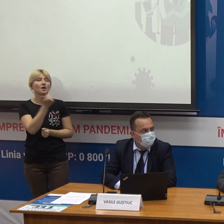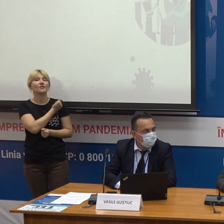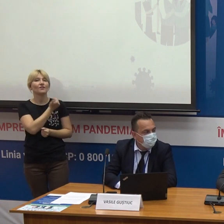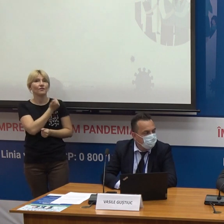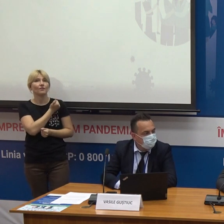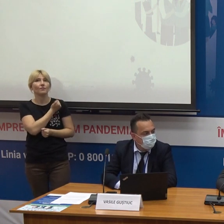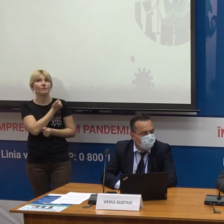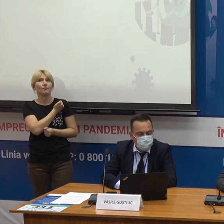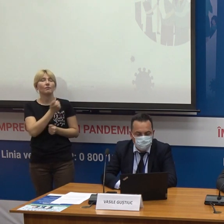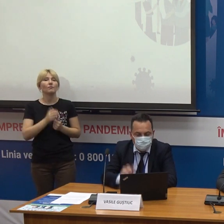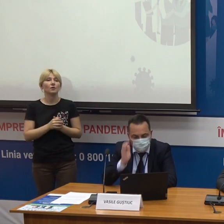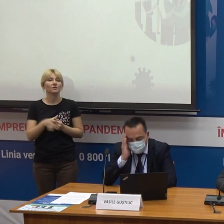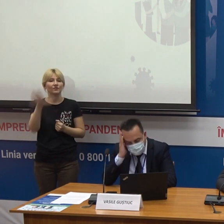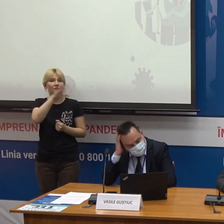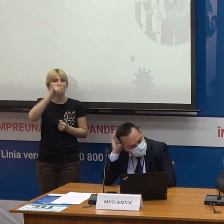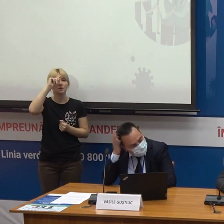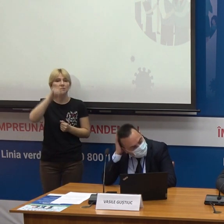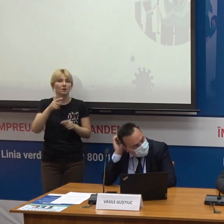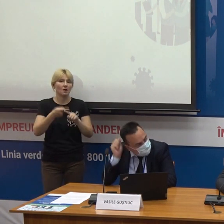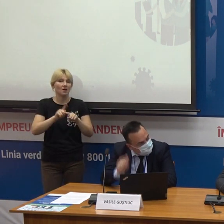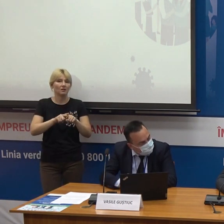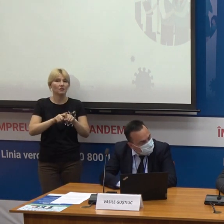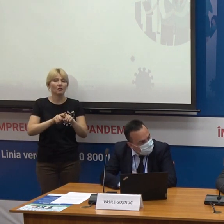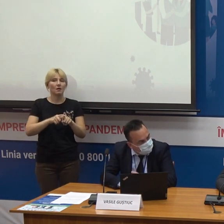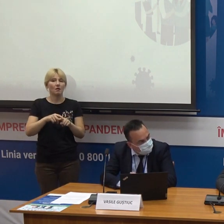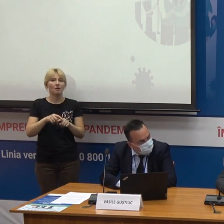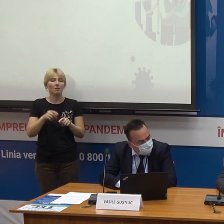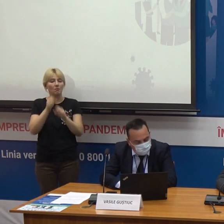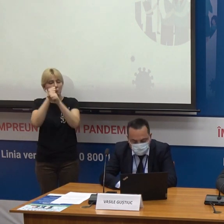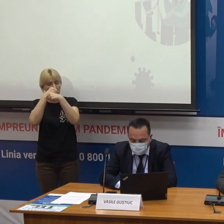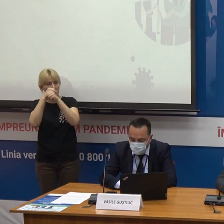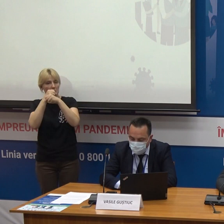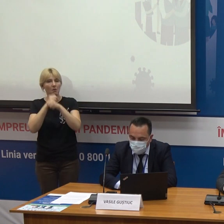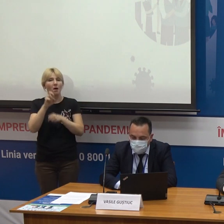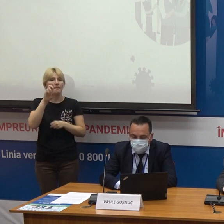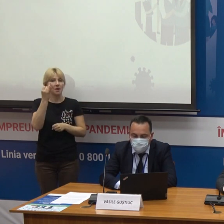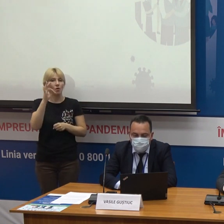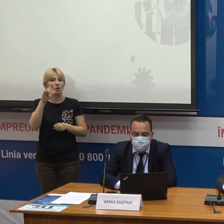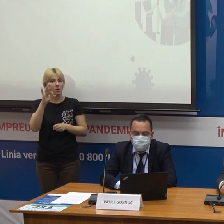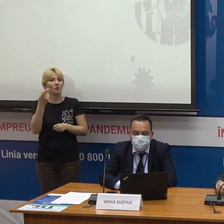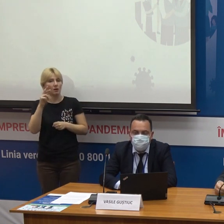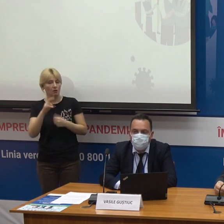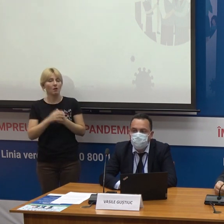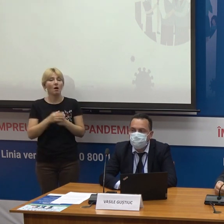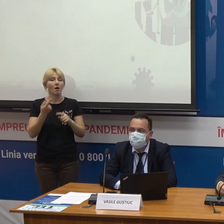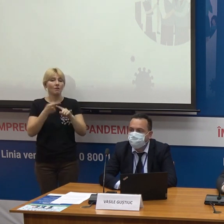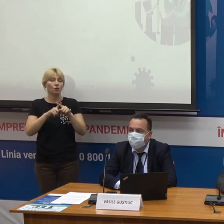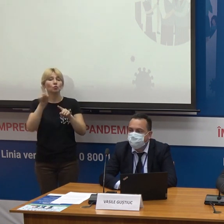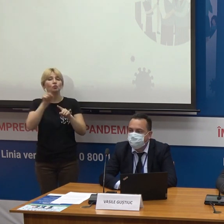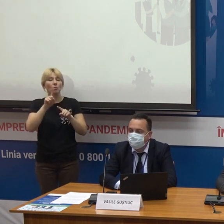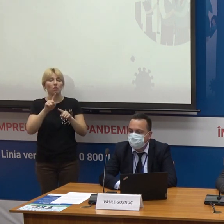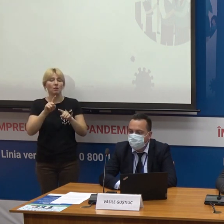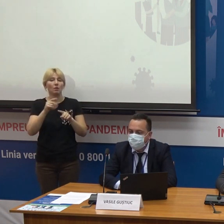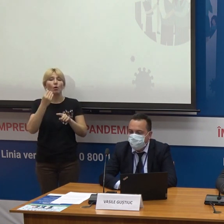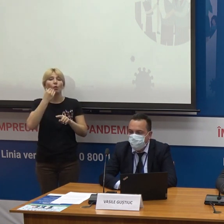Vaccinurile, cu toții știm că sunt niște preparate biologice și ele sunt pentru formarea imunității.